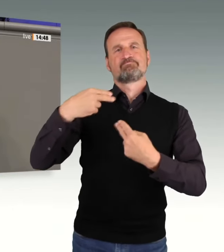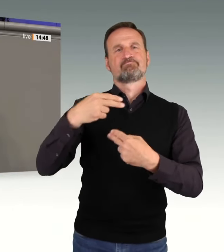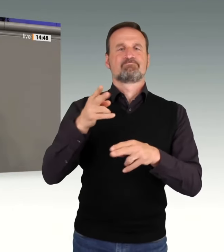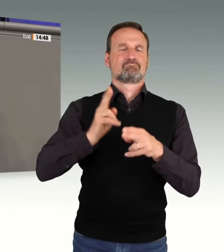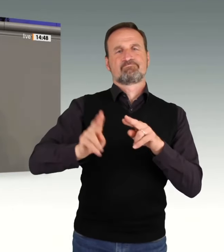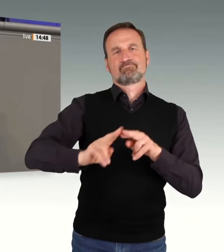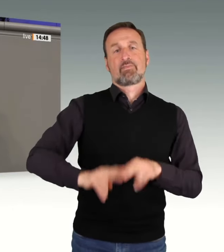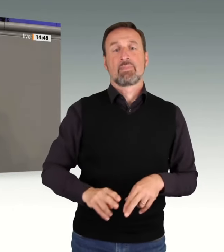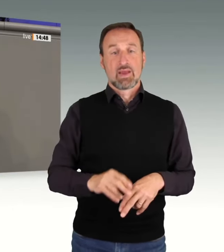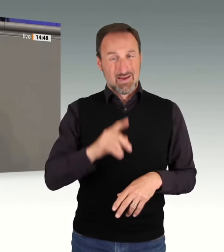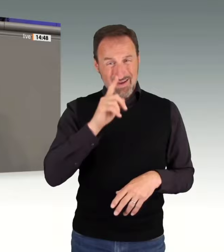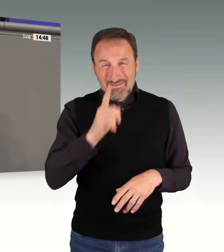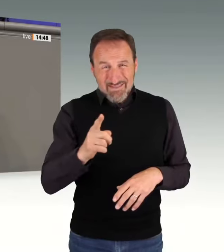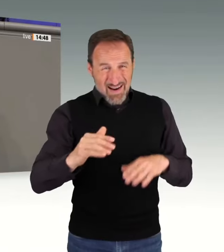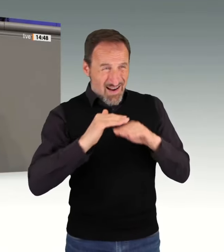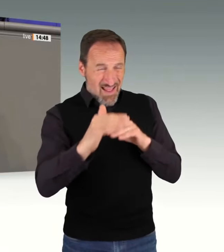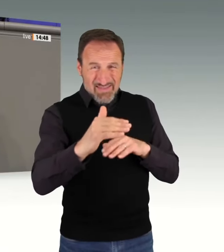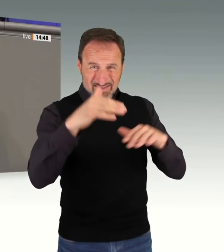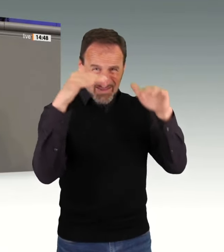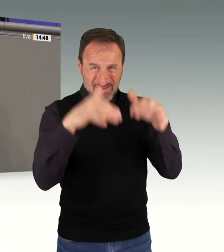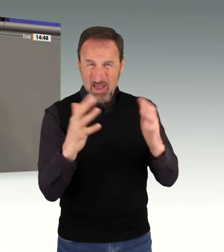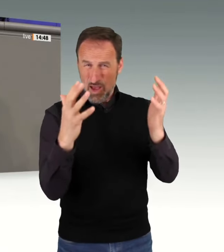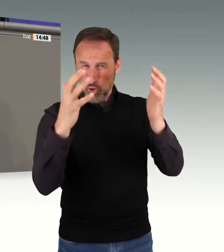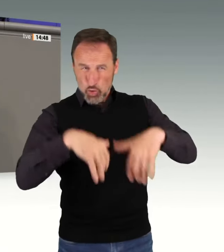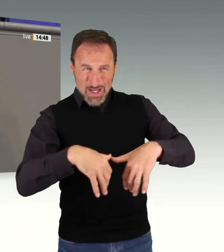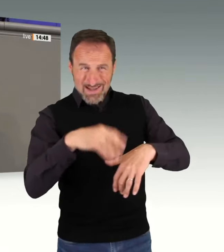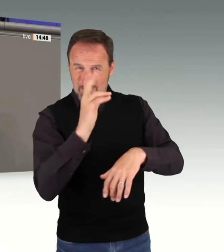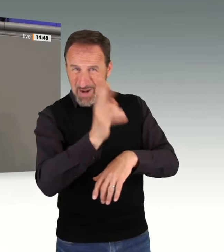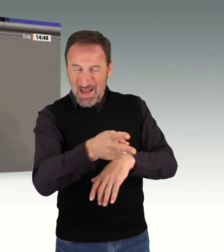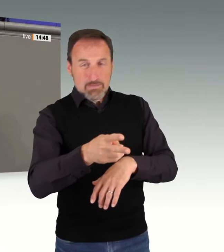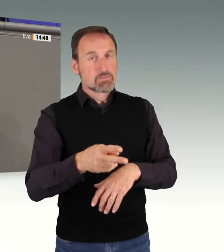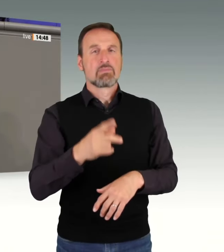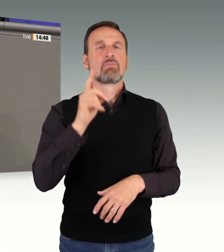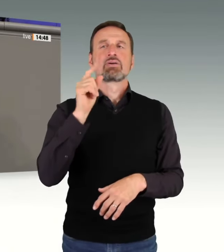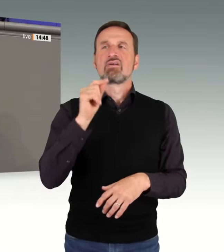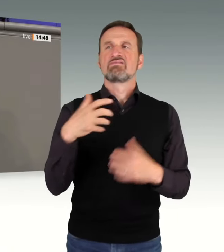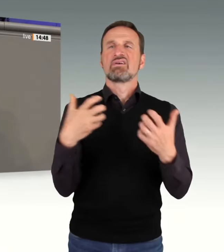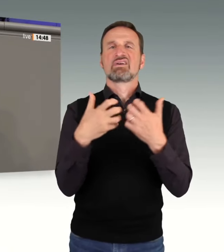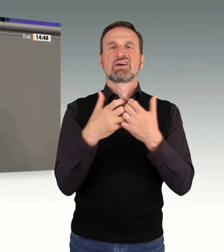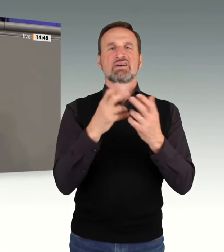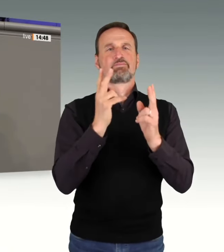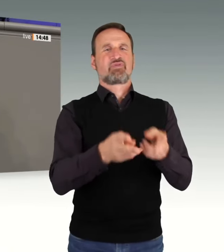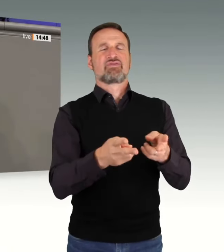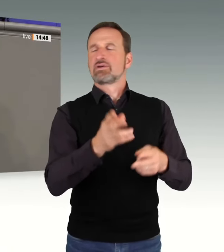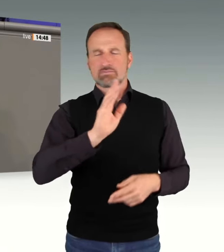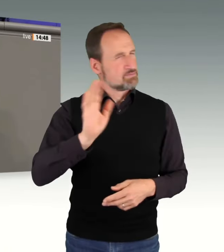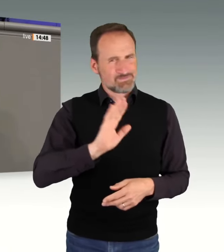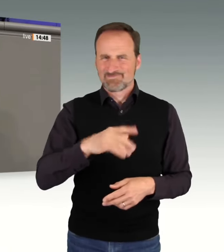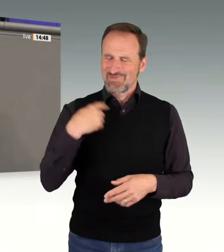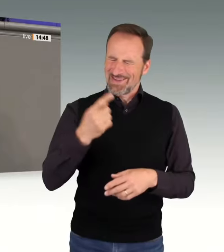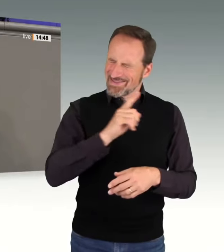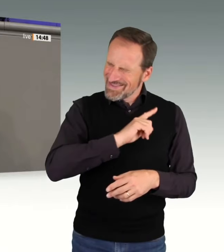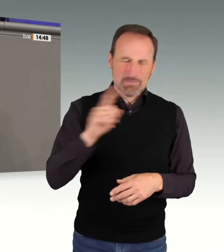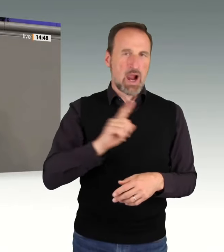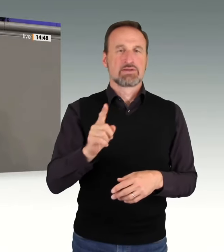der Krieg, das darf niemals mehr kommen. Wir müssen das normale Leben aufbauen. Wir müssen alle zusammen aufbauen. Alle, die das